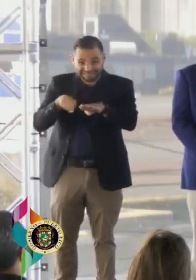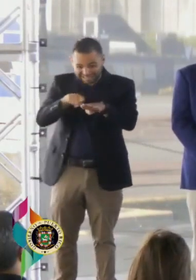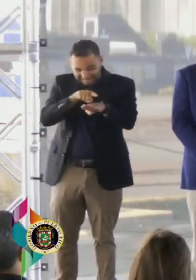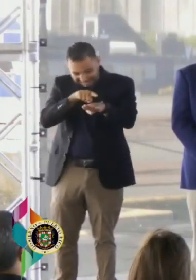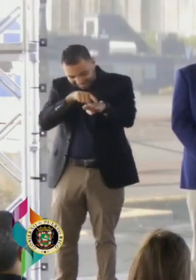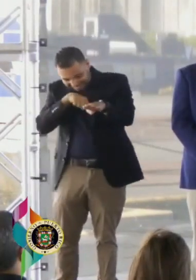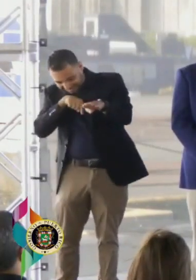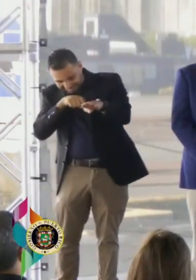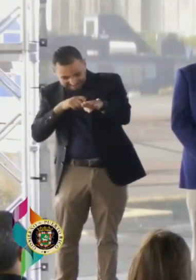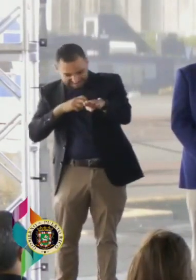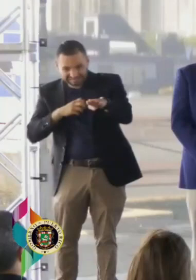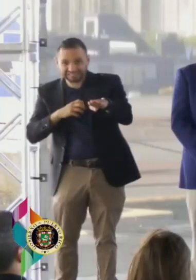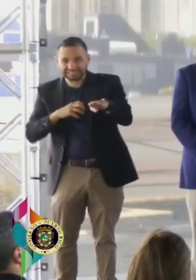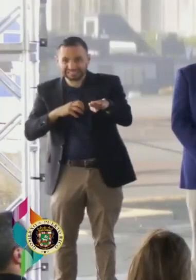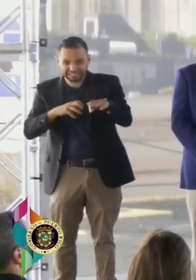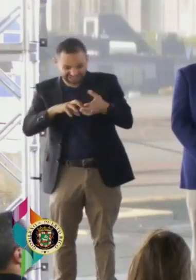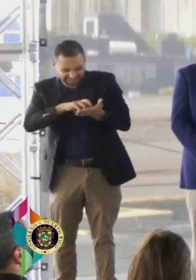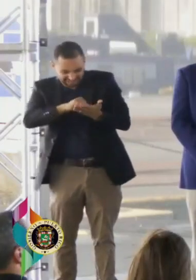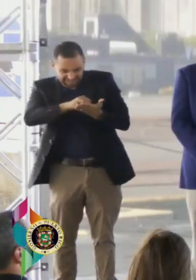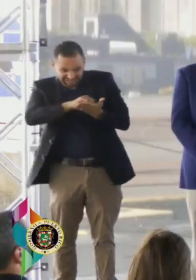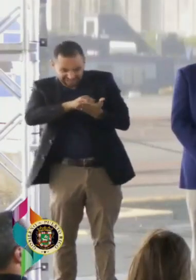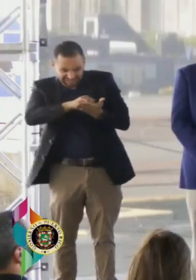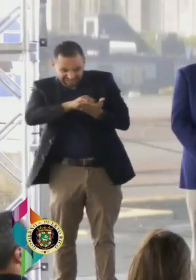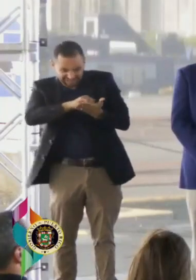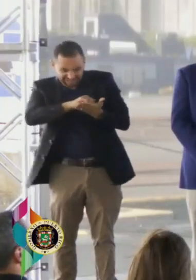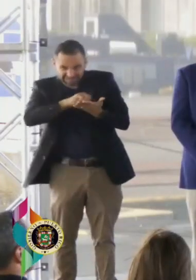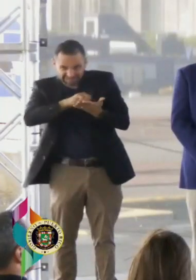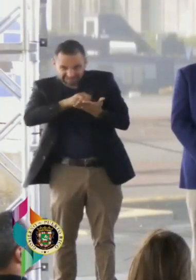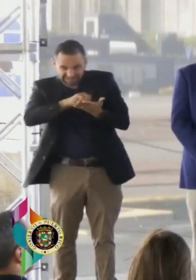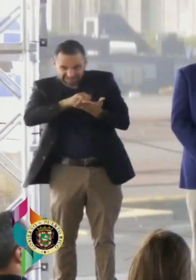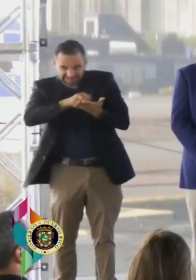actual mitigar los riesgos de daños